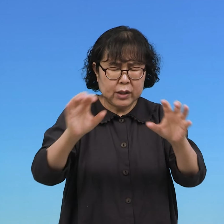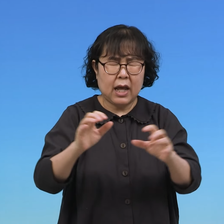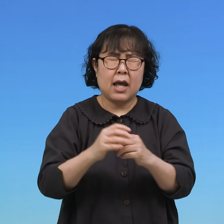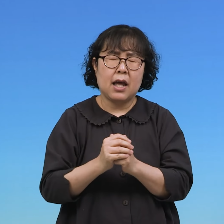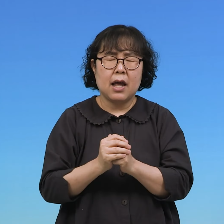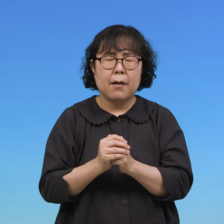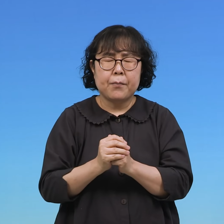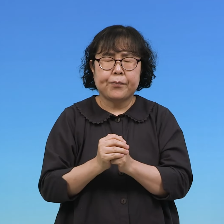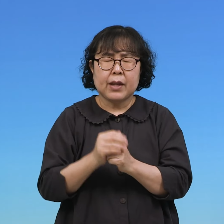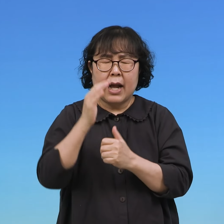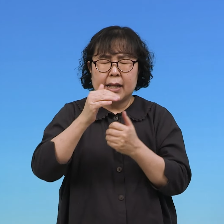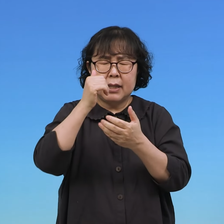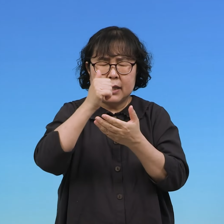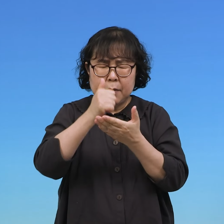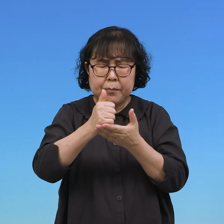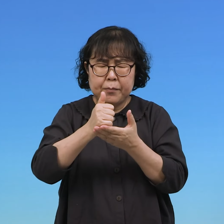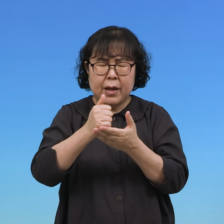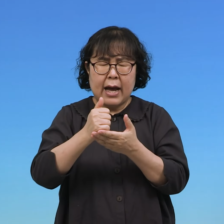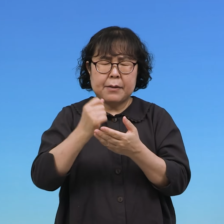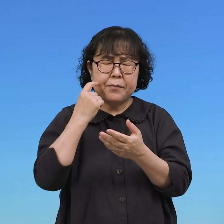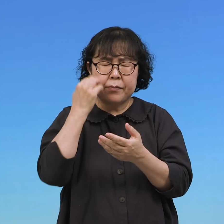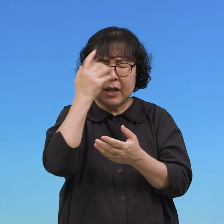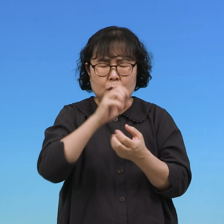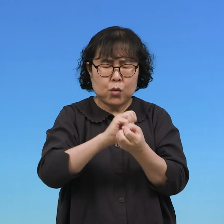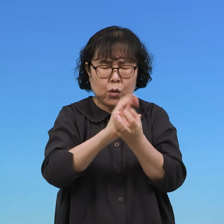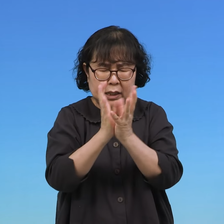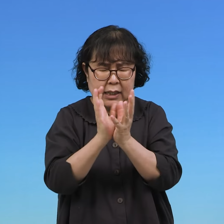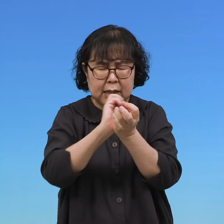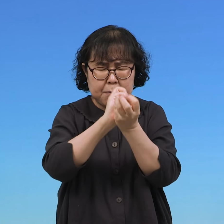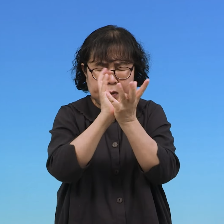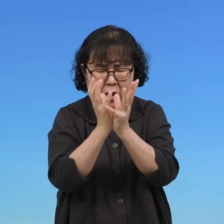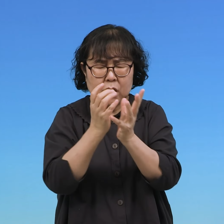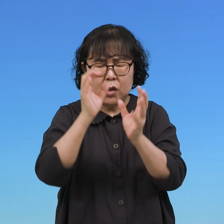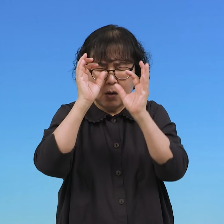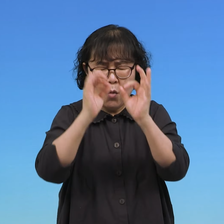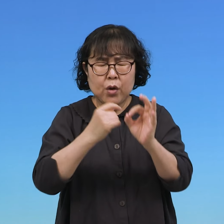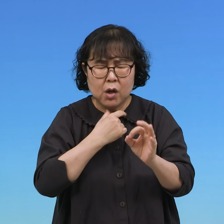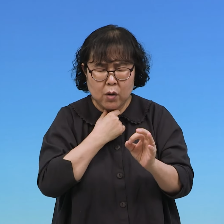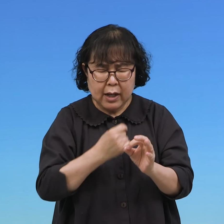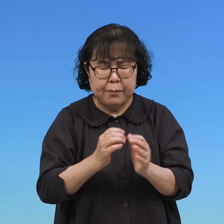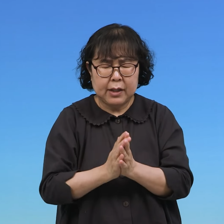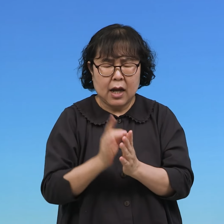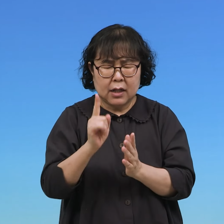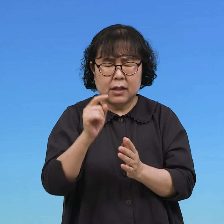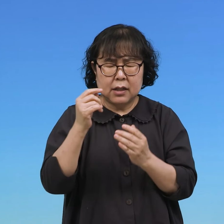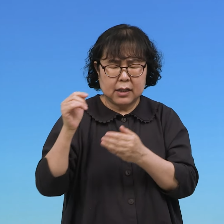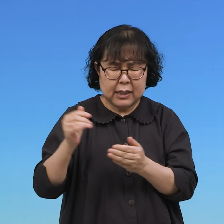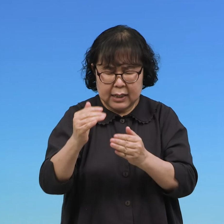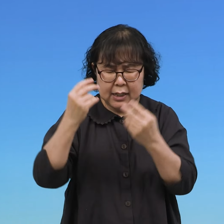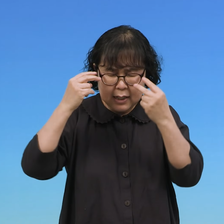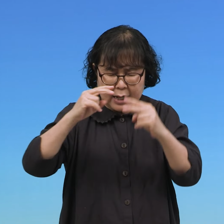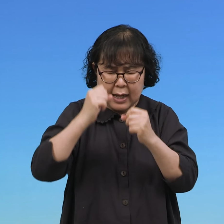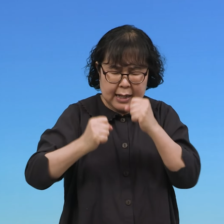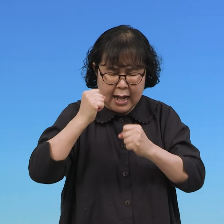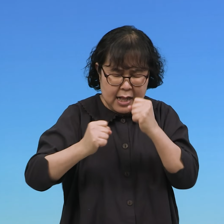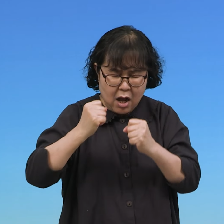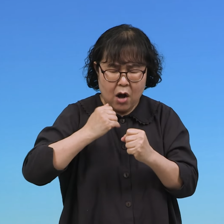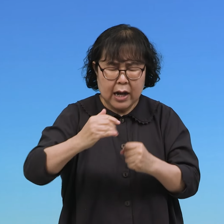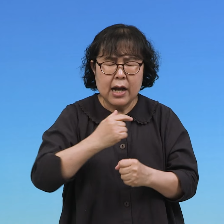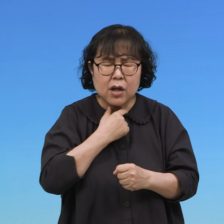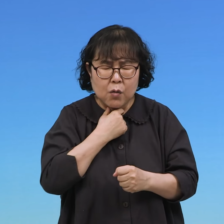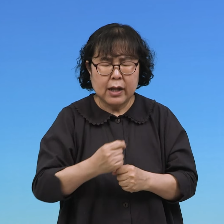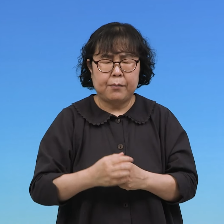다음 세대가 일어나기를 원합니다. 너무나 아름다운 다음 세대가 일어나 달려가기를 원합니다. 아버지 하나님, 다음